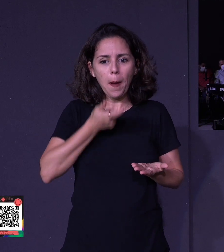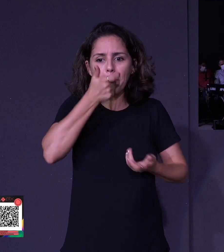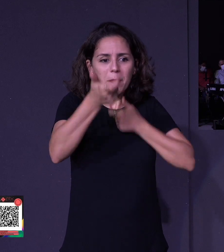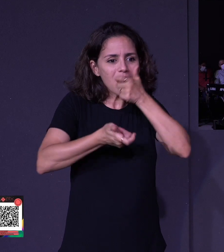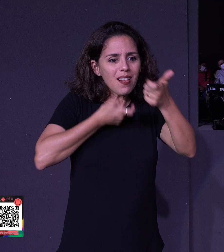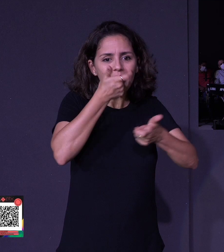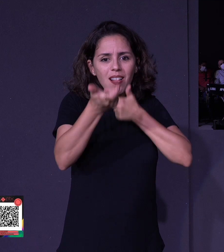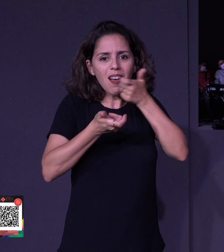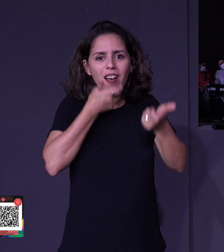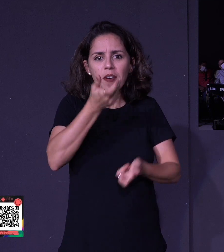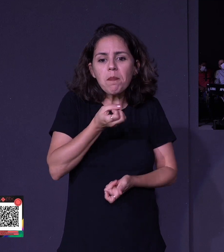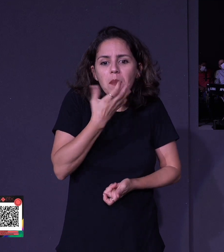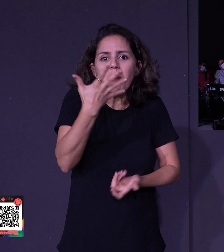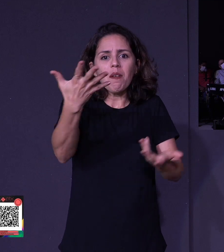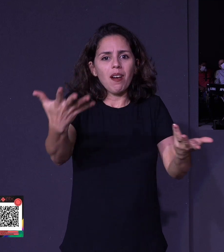Promova encontros familiares.